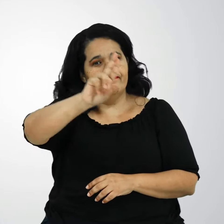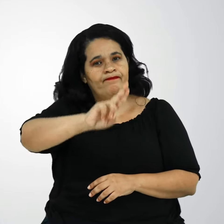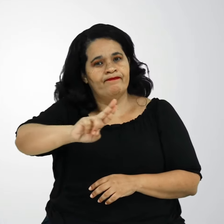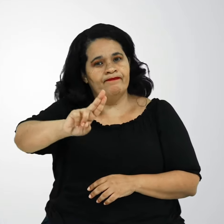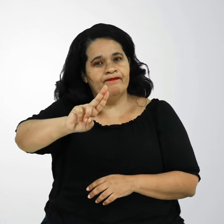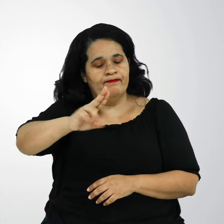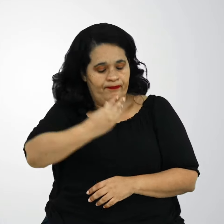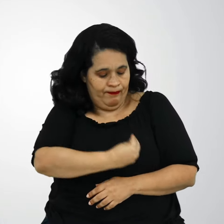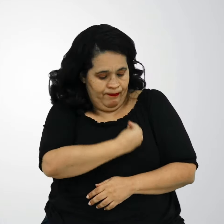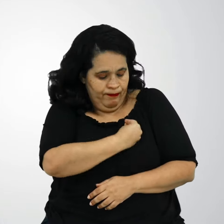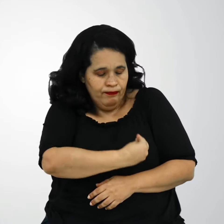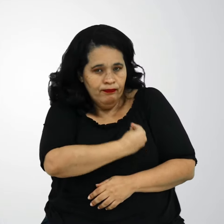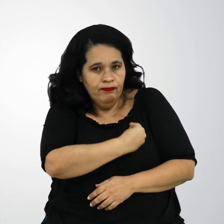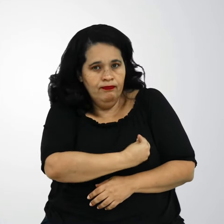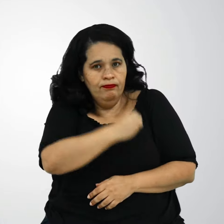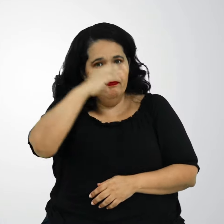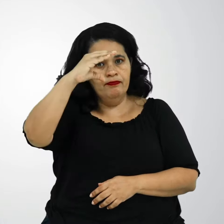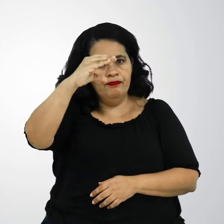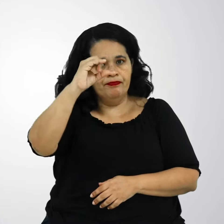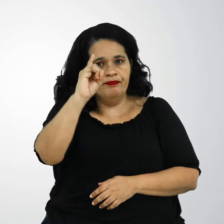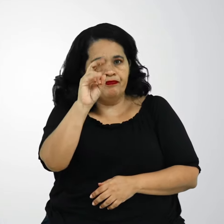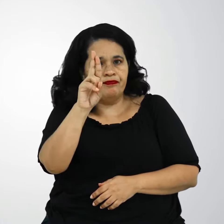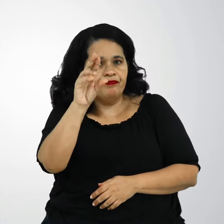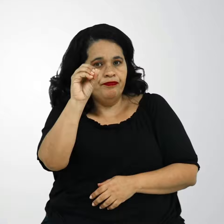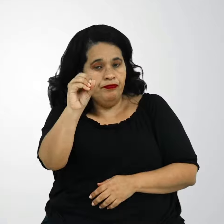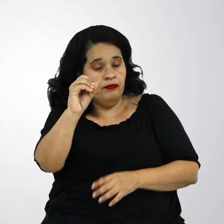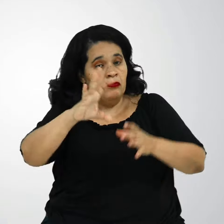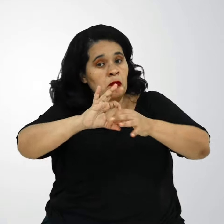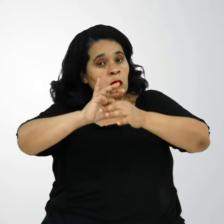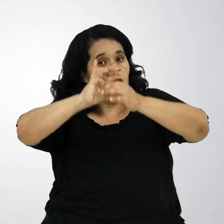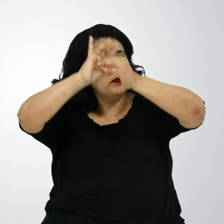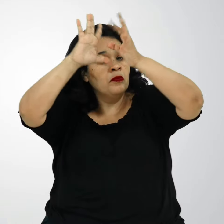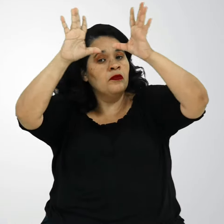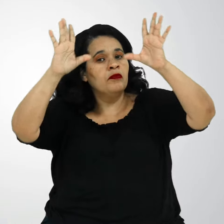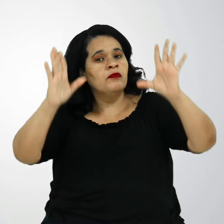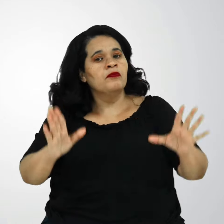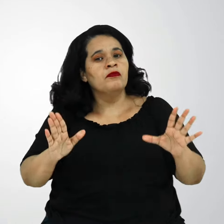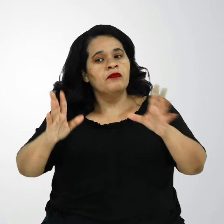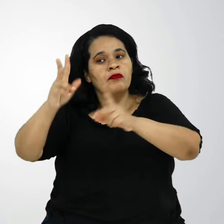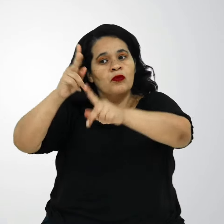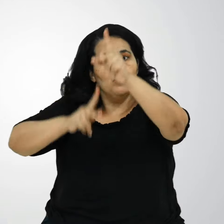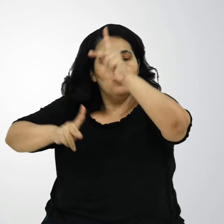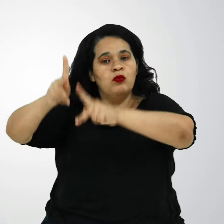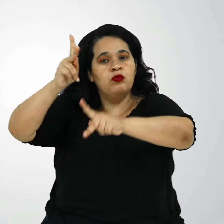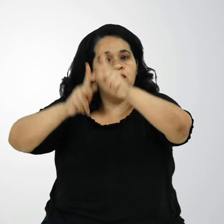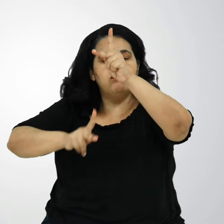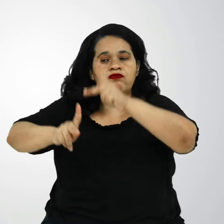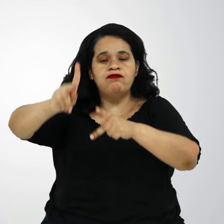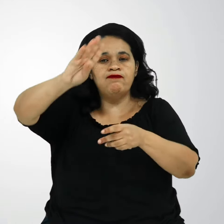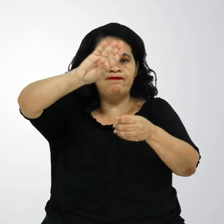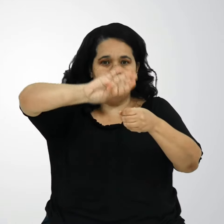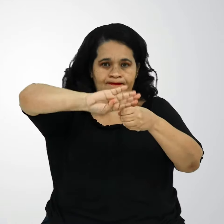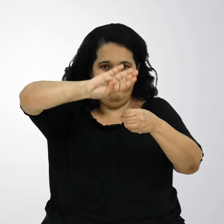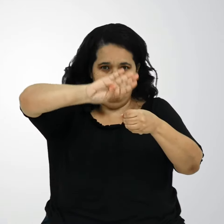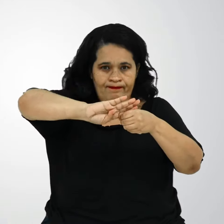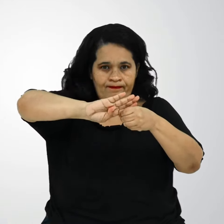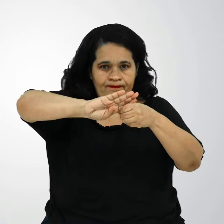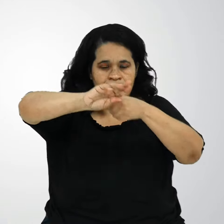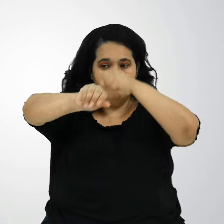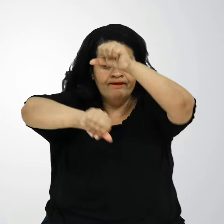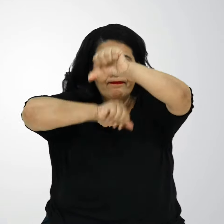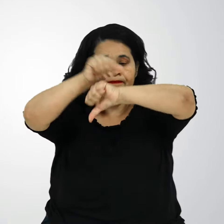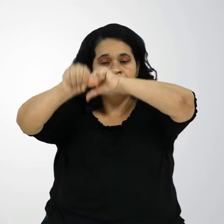para libertar o povo lá do cativeiro babilônico. E restaurar a cidade. E que ele restauraria a cidade a